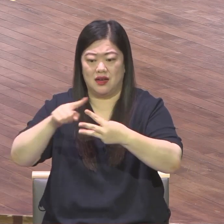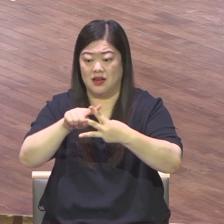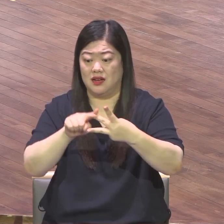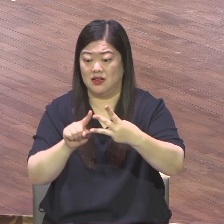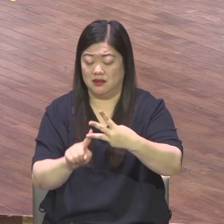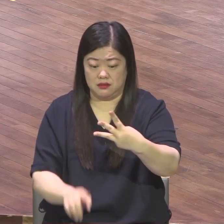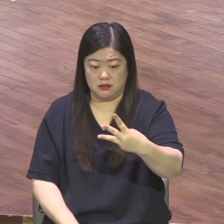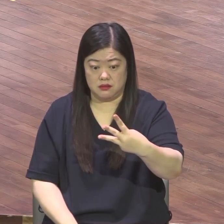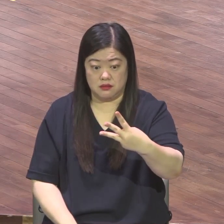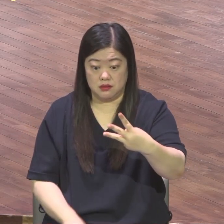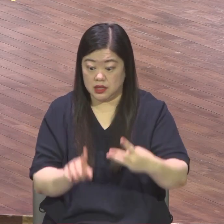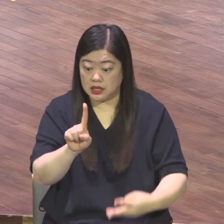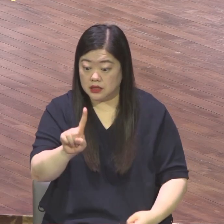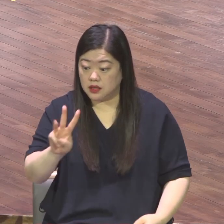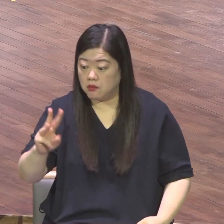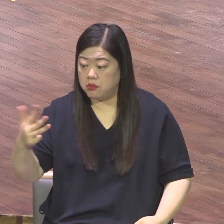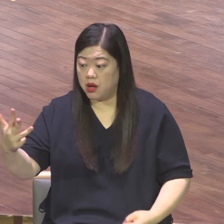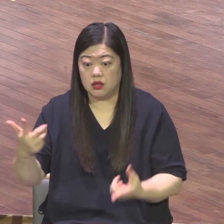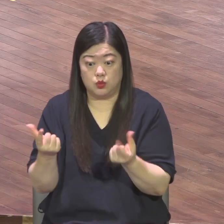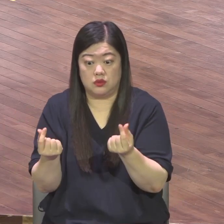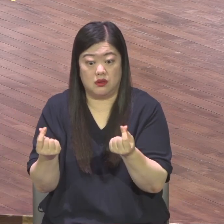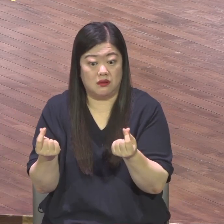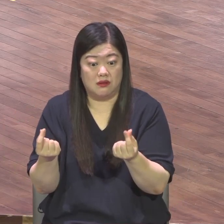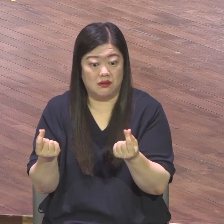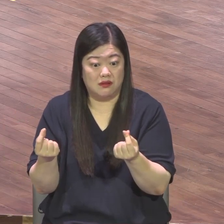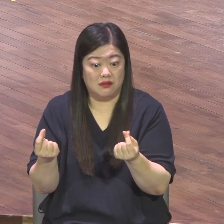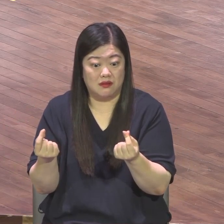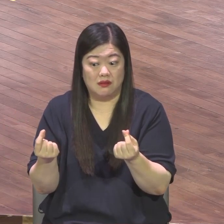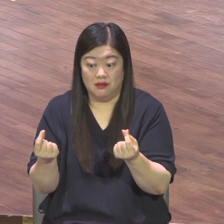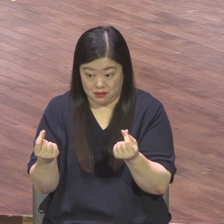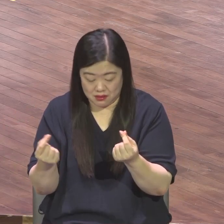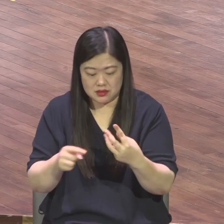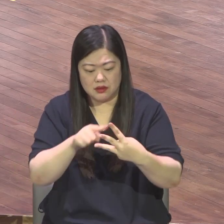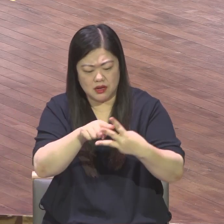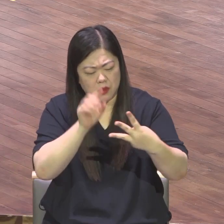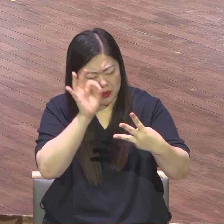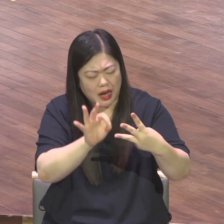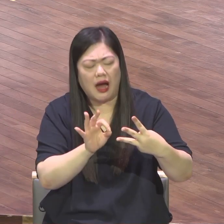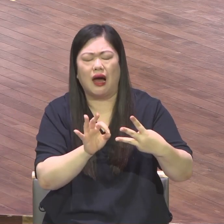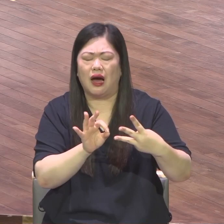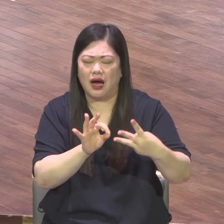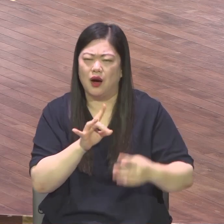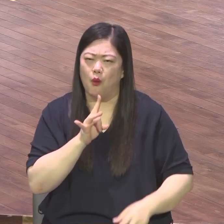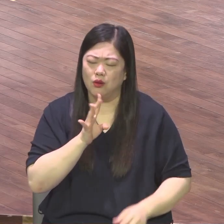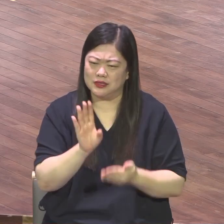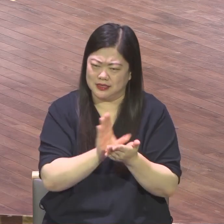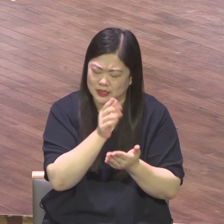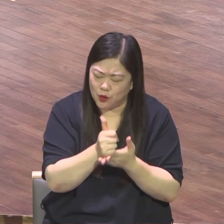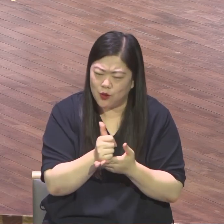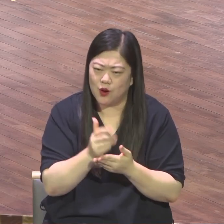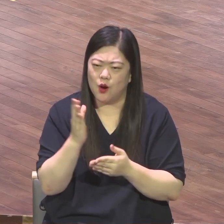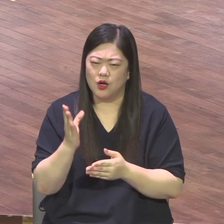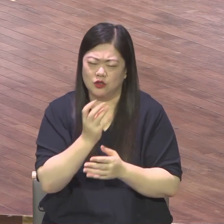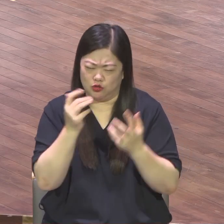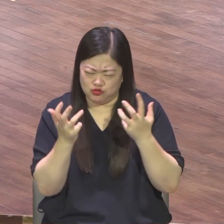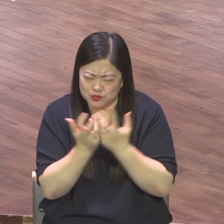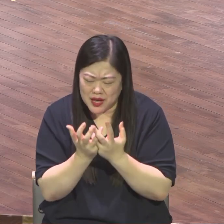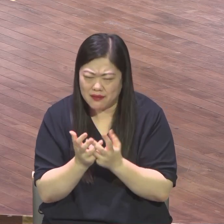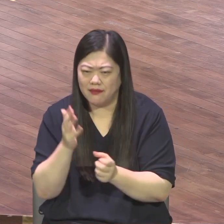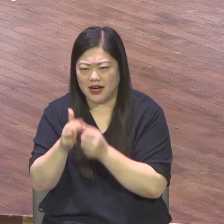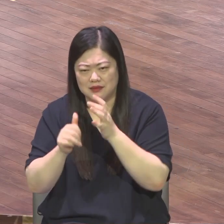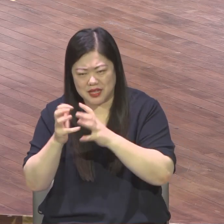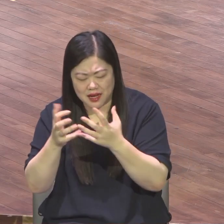돼요. 자, 절기를 통해서 오직 그리스도, 오직 하나님 나라, 오직 성령 충만을 말씀하신 거예요.